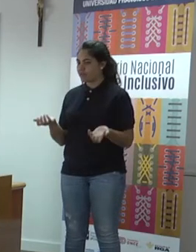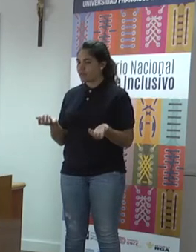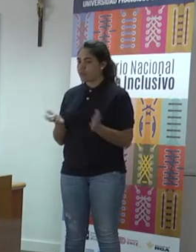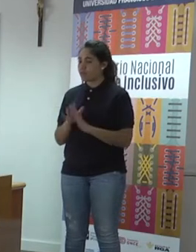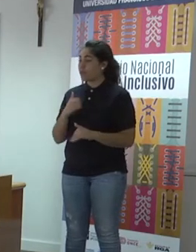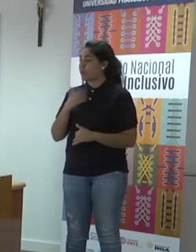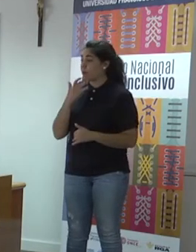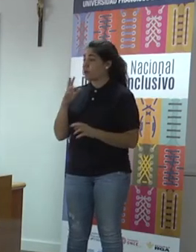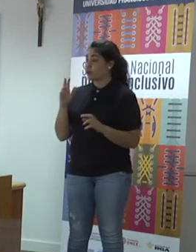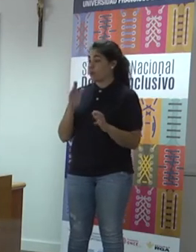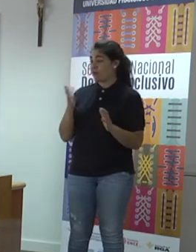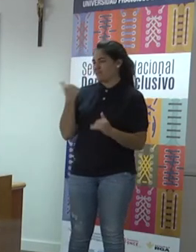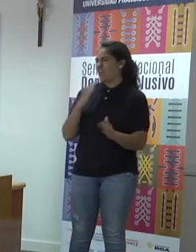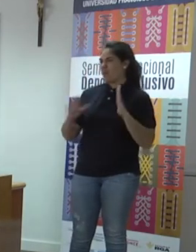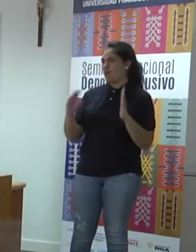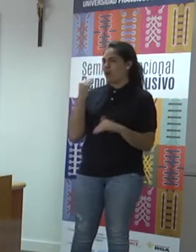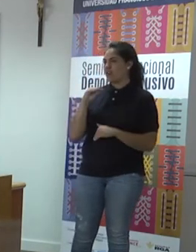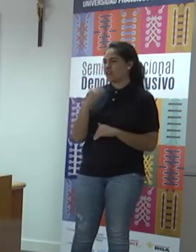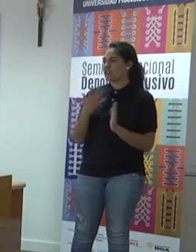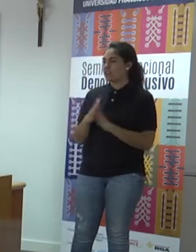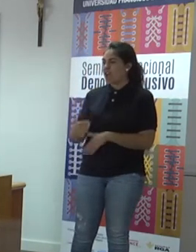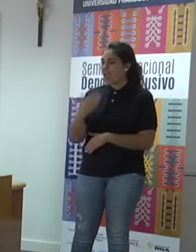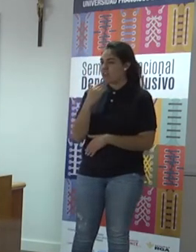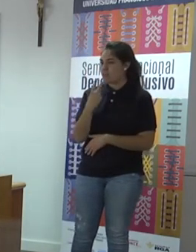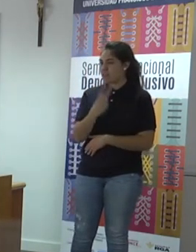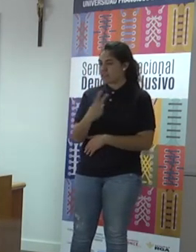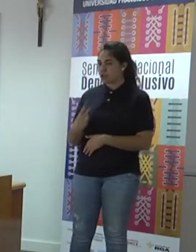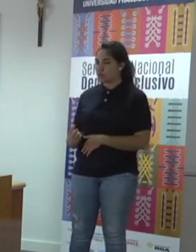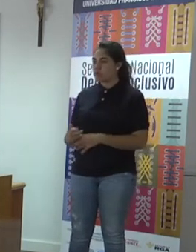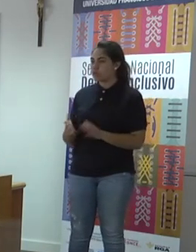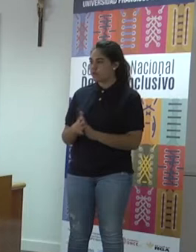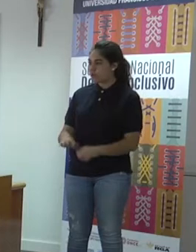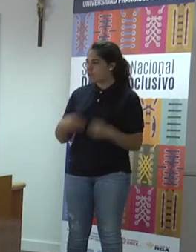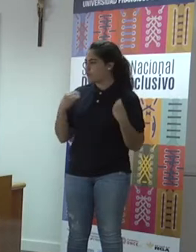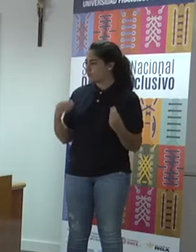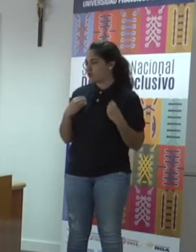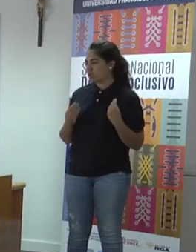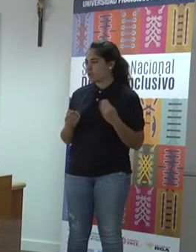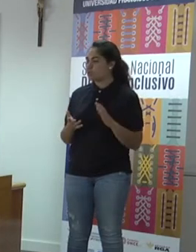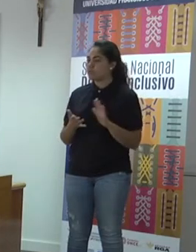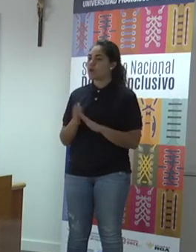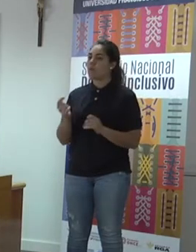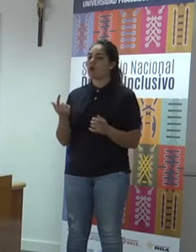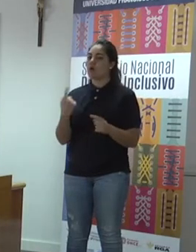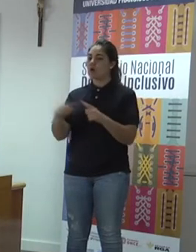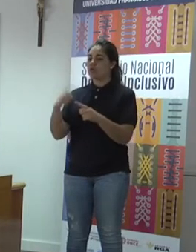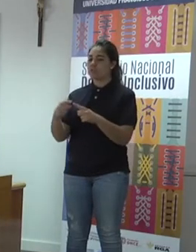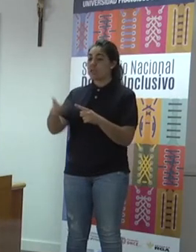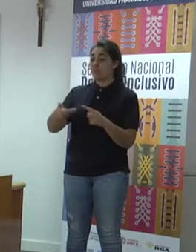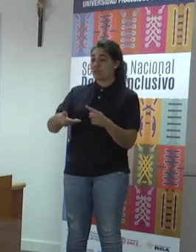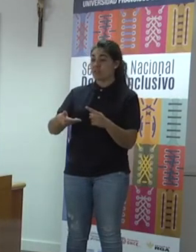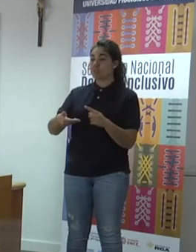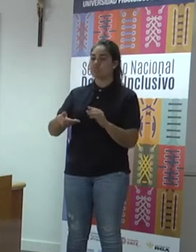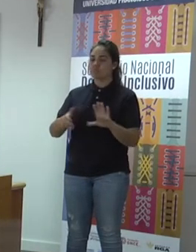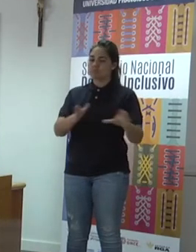todo cuando vienes de una época de adolescencia, ¿no? Cuando te pasa con 22 años, de disfrutar de aquello, o sea, o a relativizar aquellas cosas que de verdad tienen importancia y cuáles